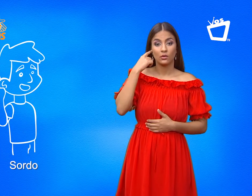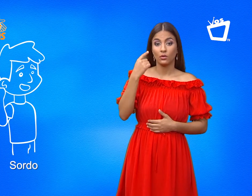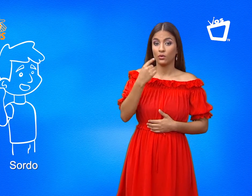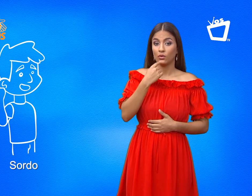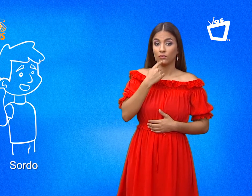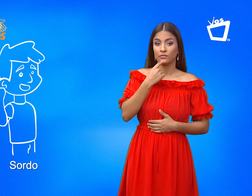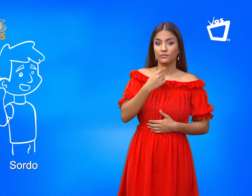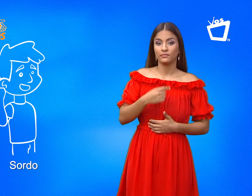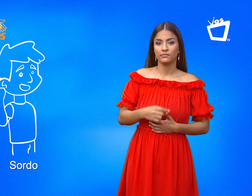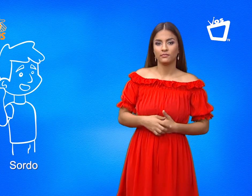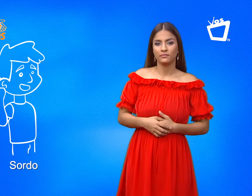sordo